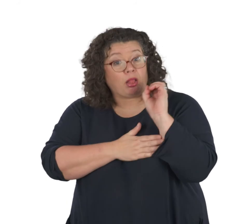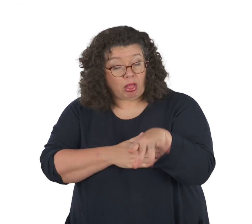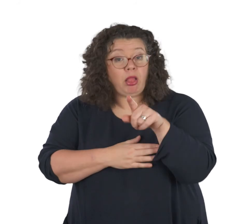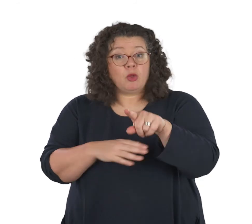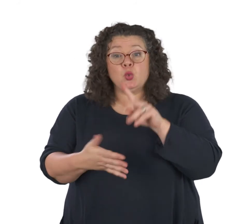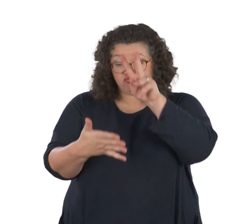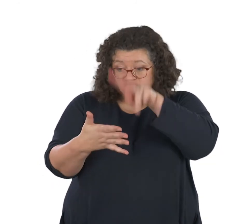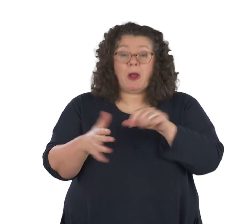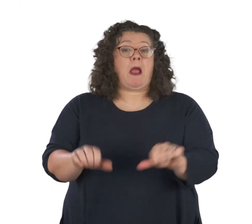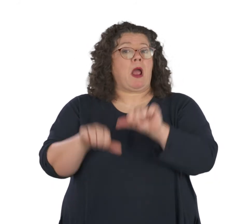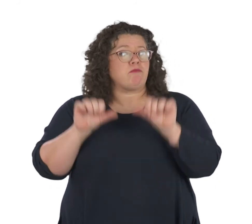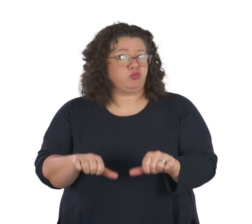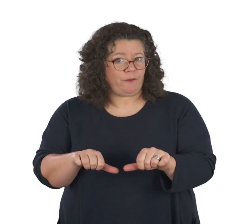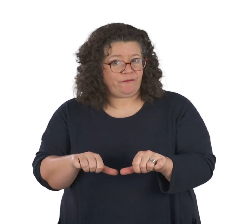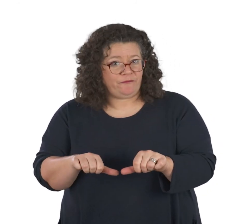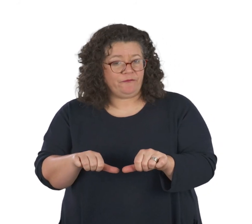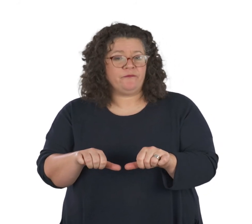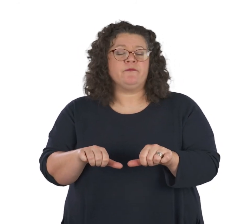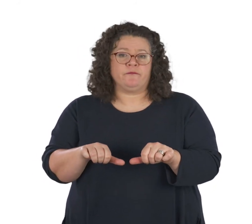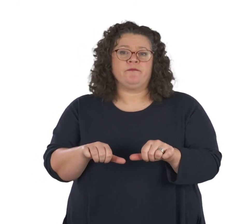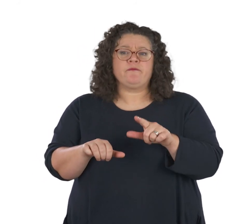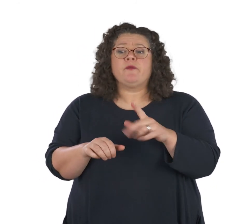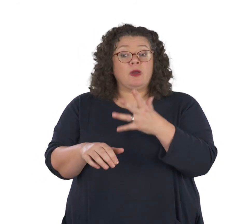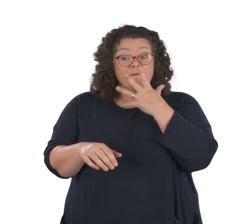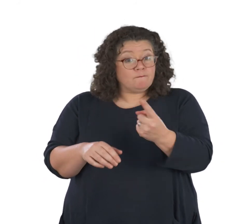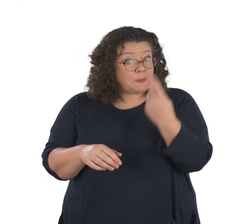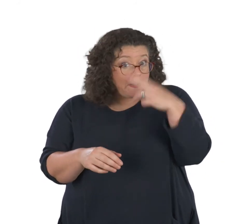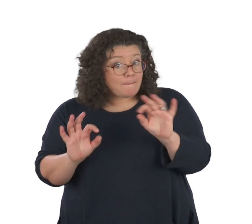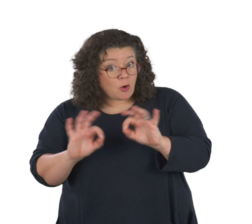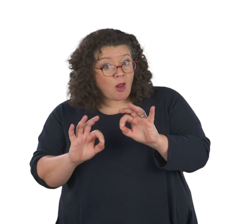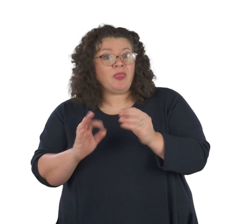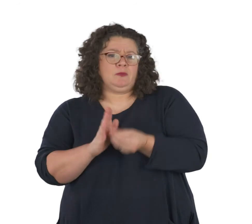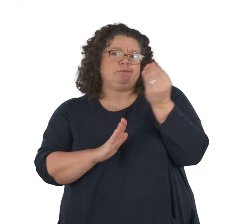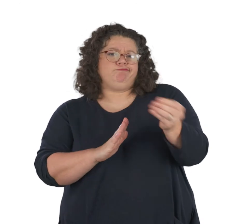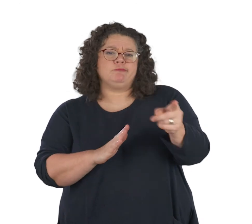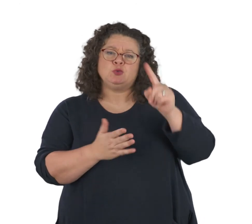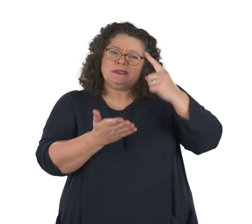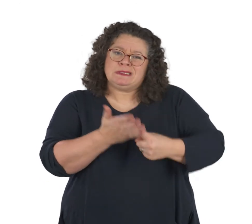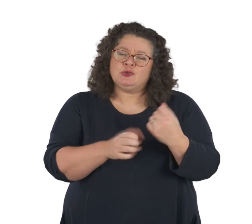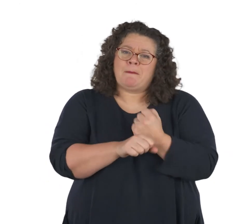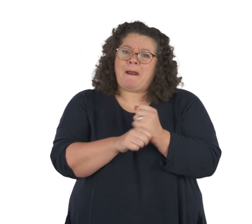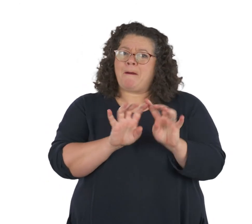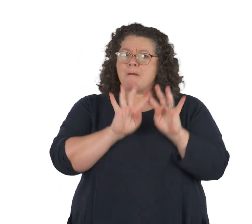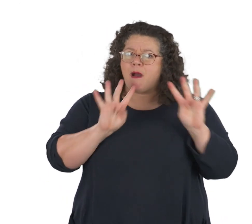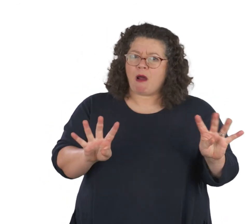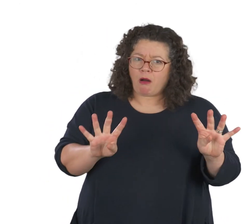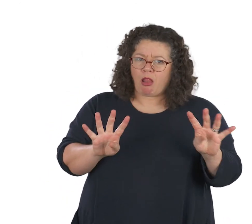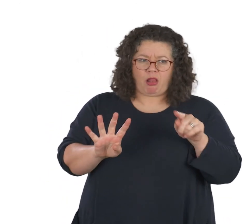gwneud penderfyniadau, sy'n cynnwys aelodau a phrofiad o fyw gydag anabledd ac o wneud addasiadau resymol.